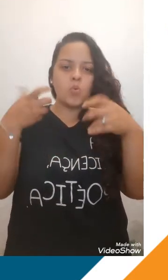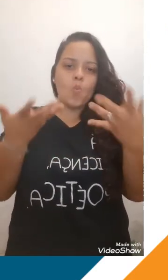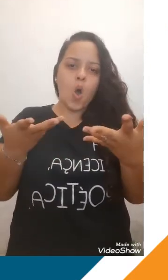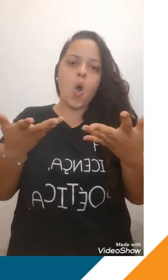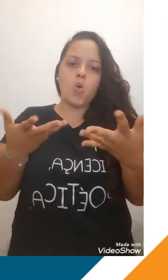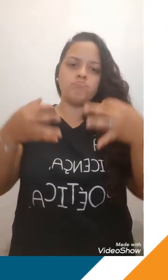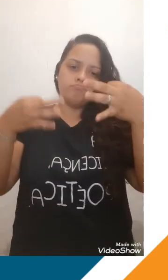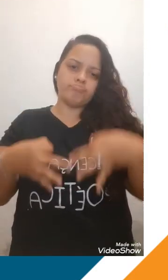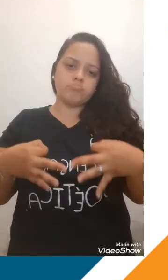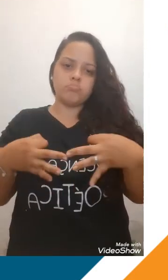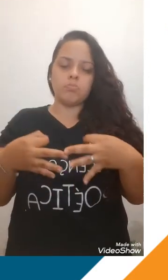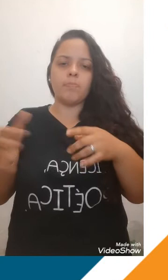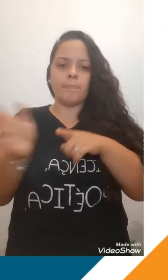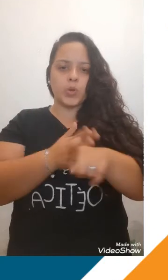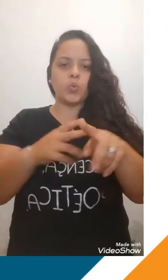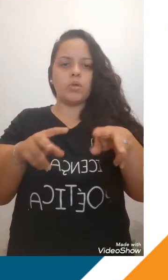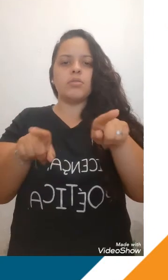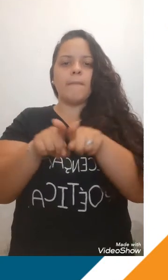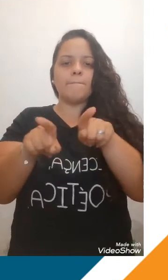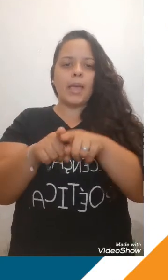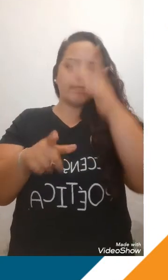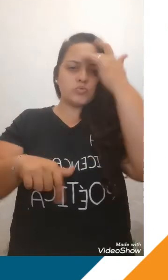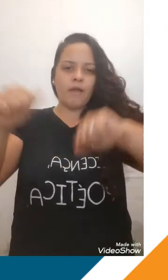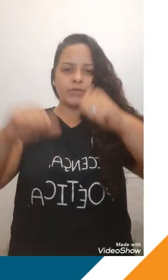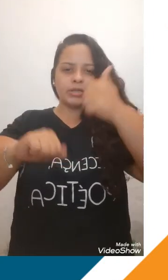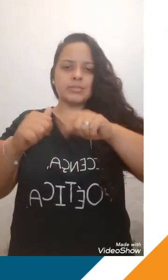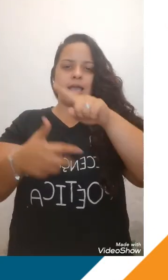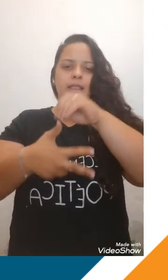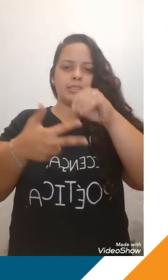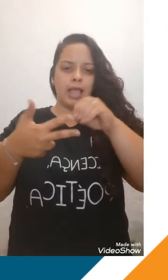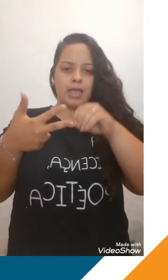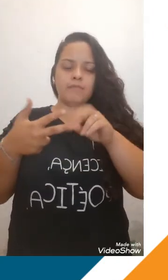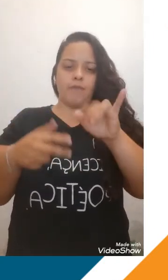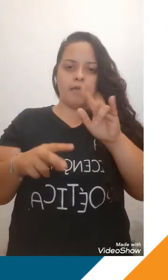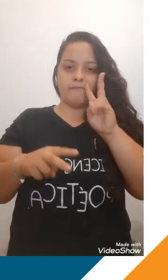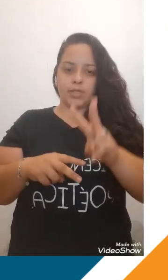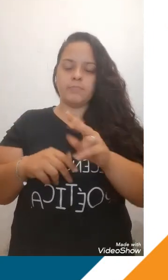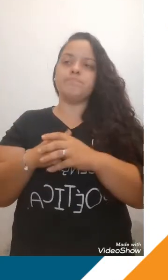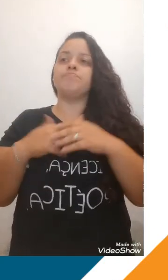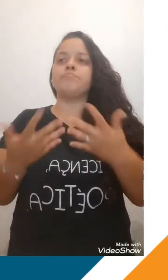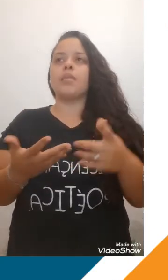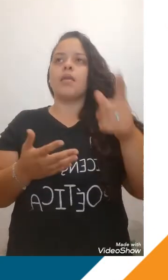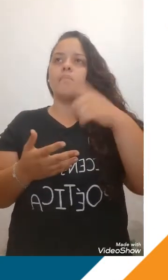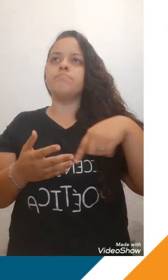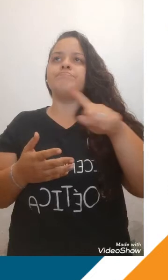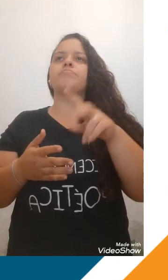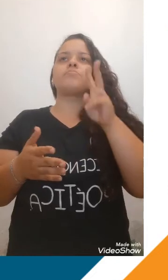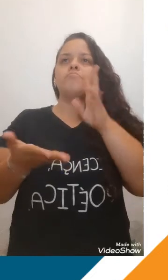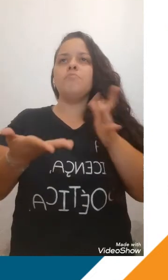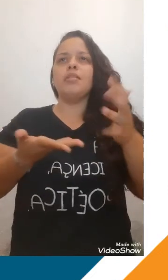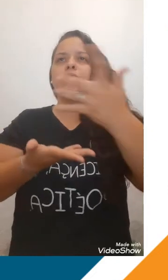conforme a banca do Enem pode cobrar de vocês. Então vamos lá. Os exames dos dados sobre o tráfico negreiro